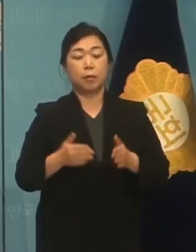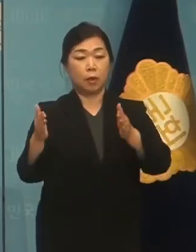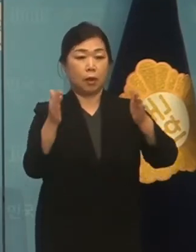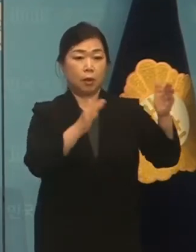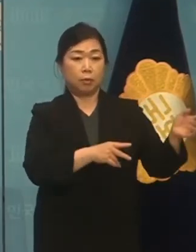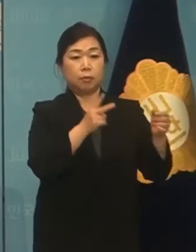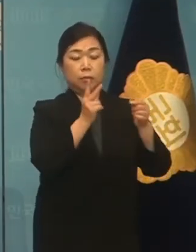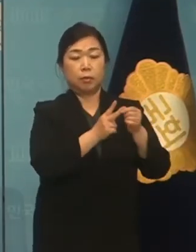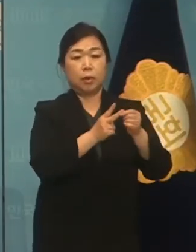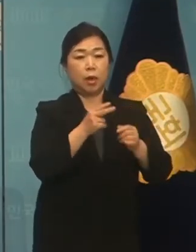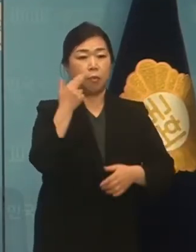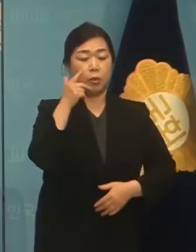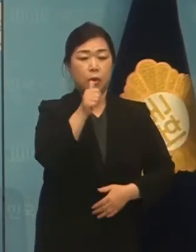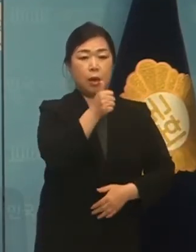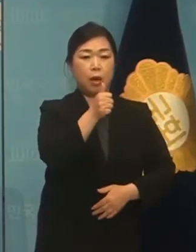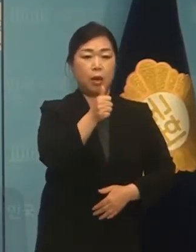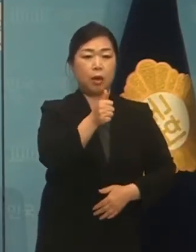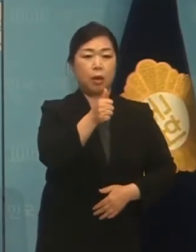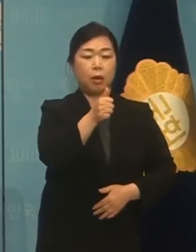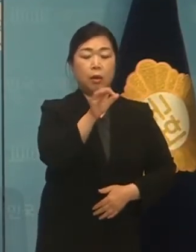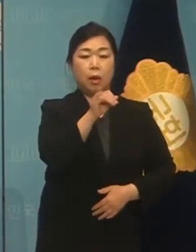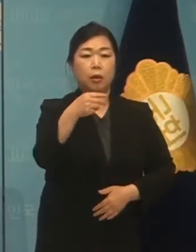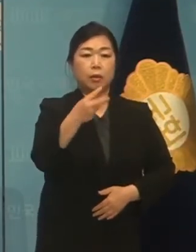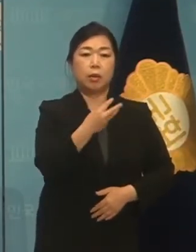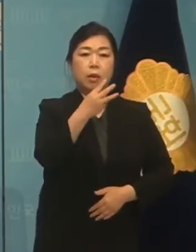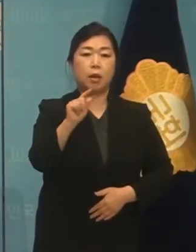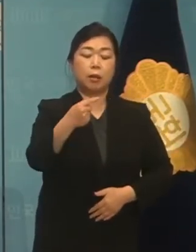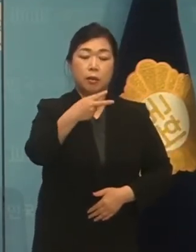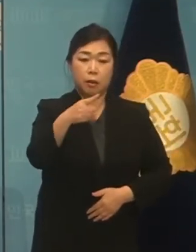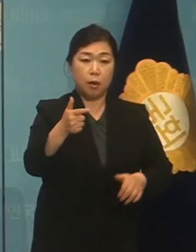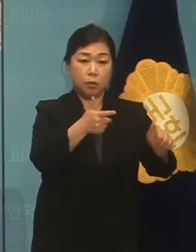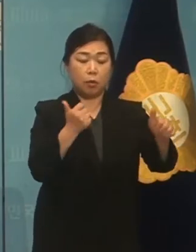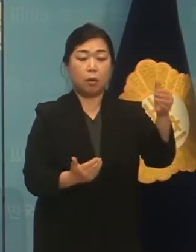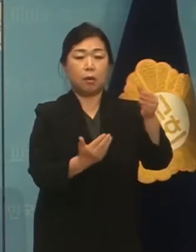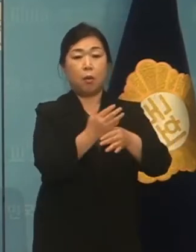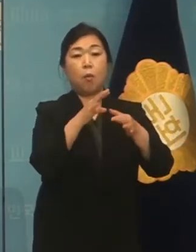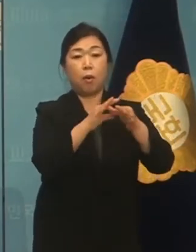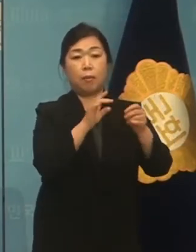다음은 미국 애틀랜타 연쇄 총격 사건 관련해 말씀드리겠습니다.